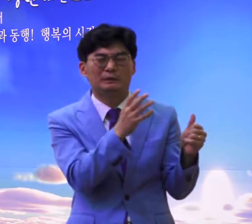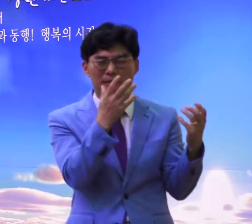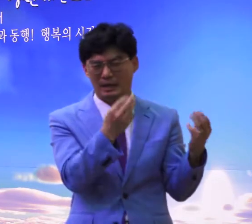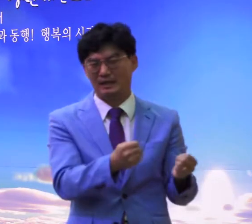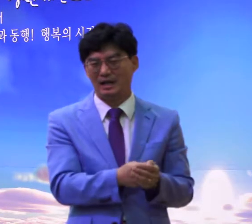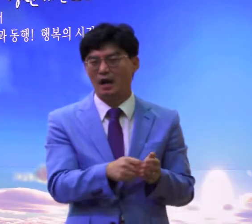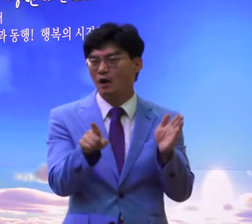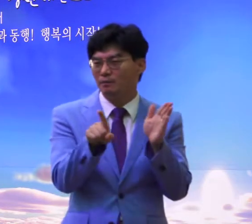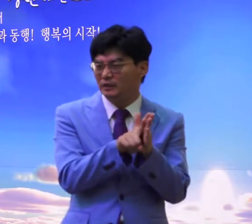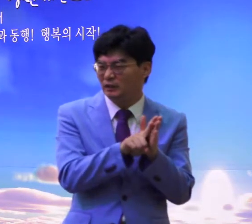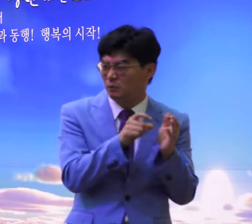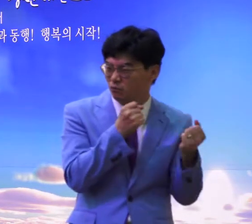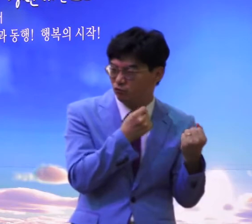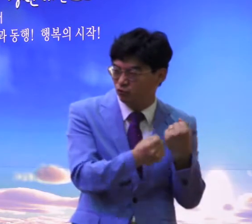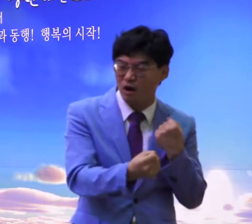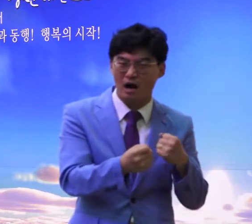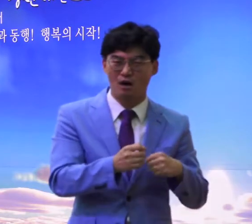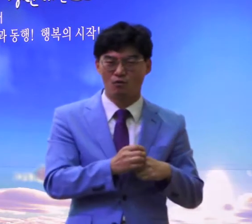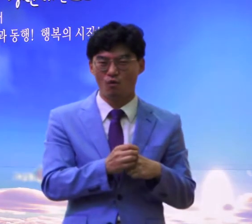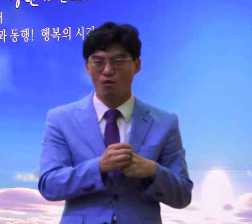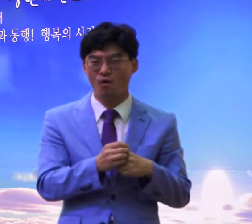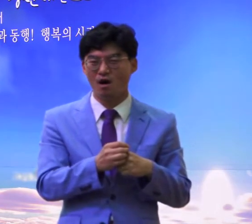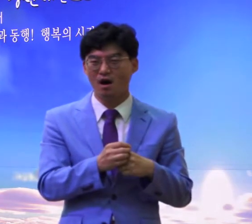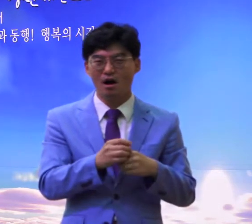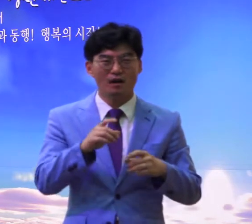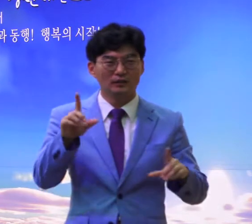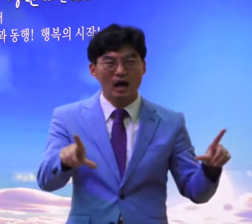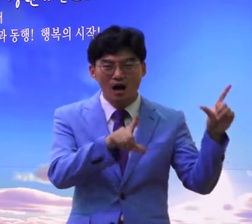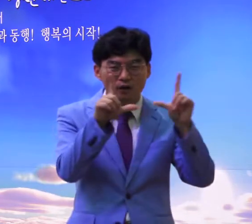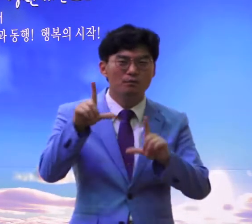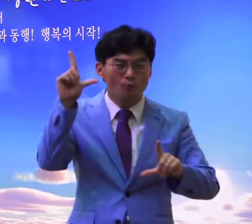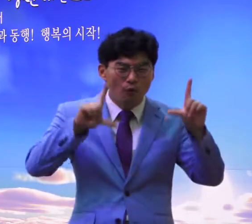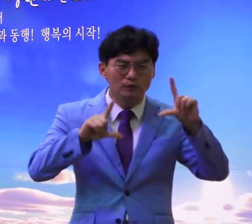있고 반기독교적인 언론의 문매를 막고 있습니다.